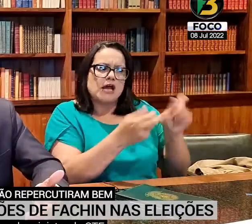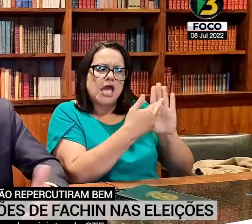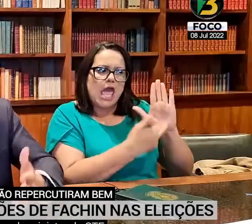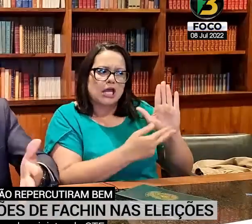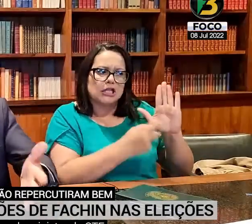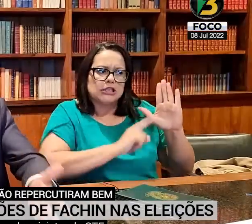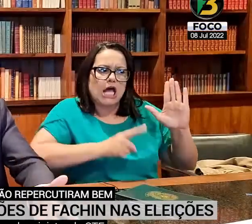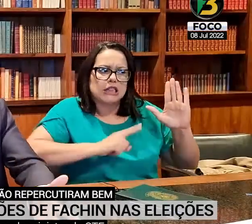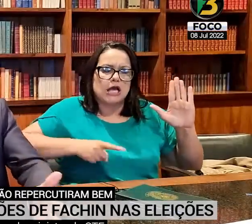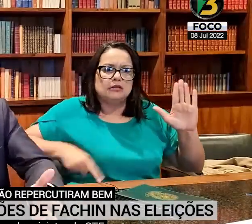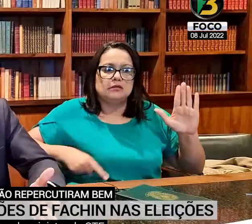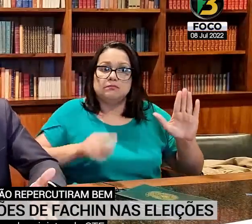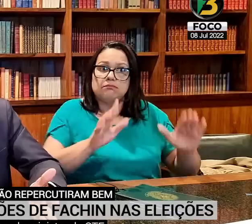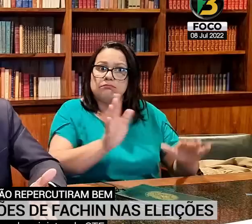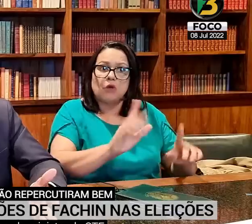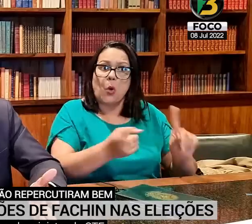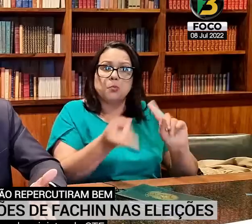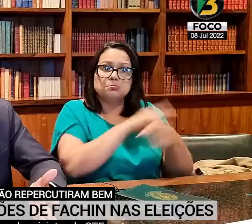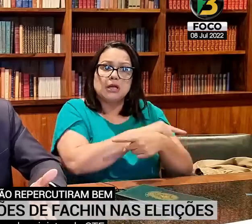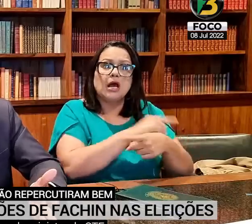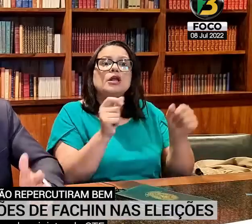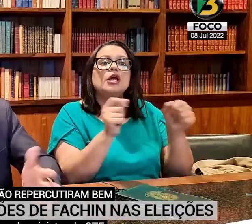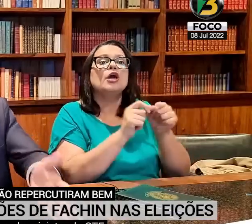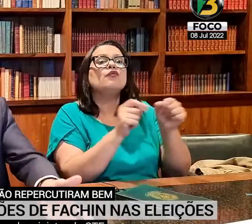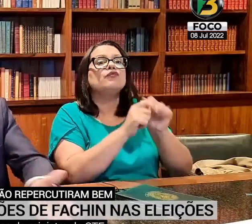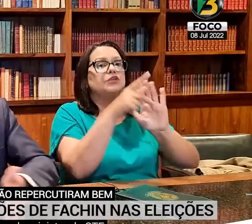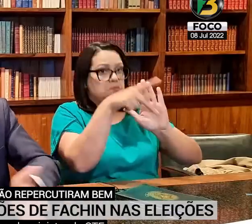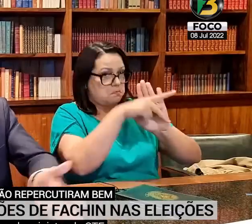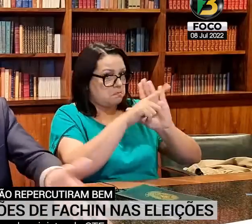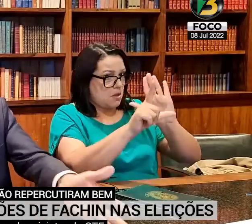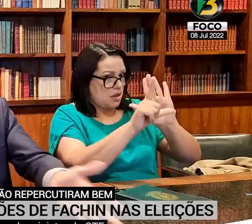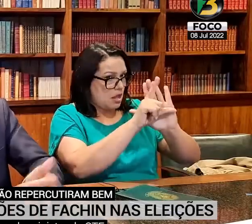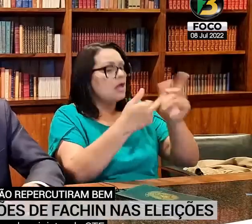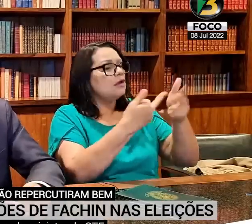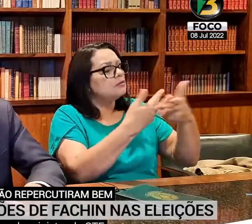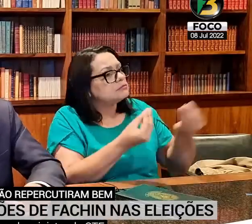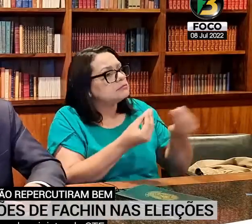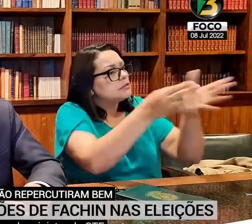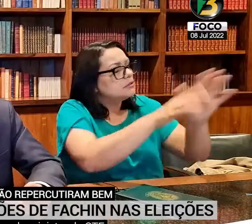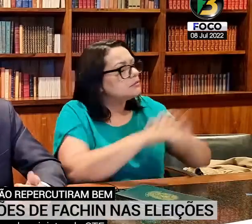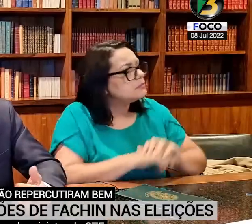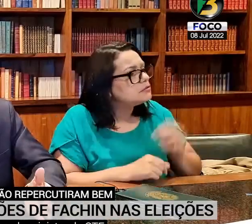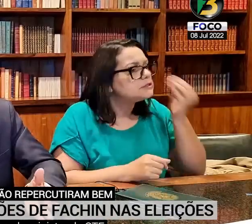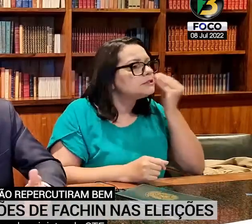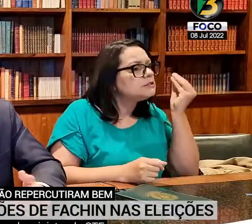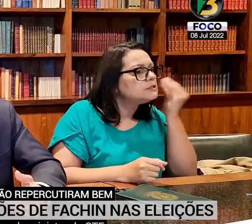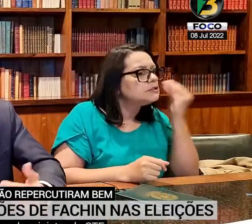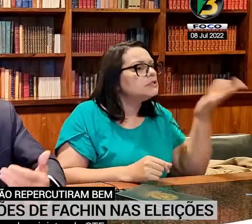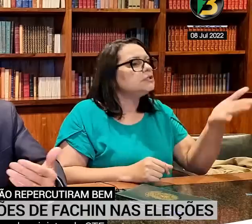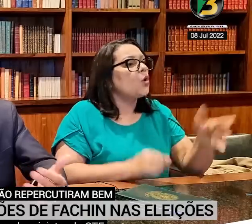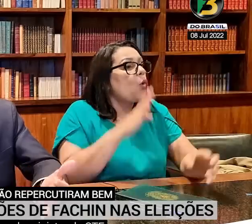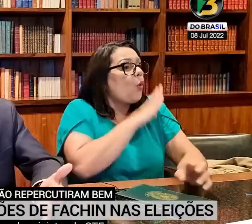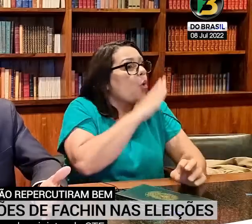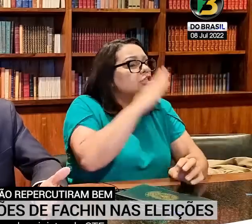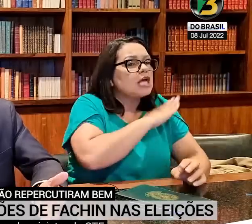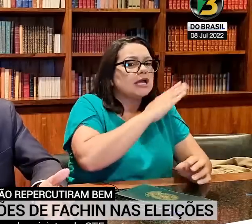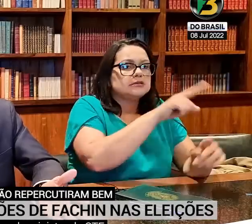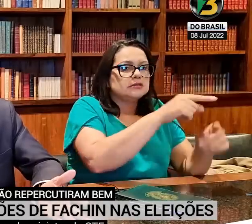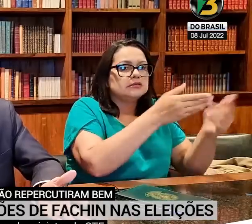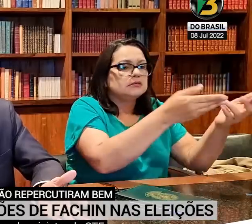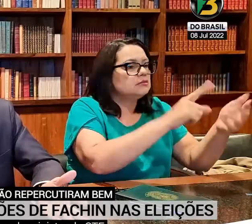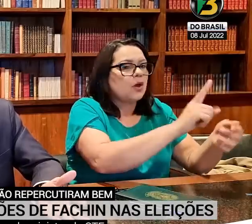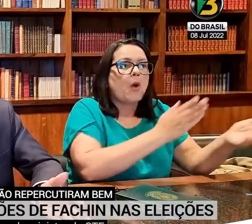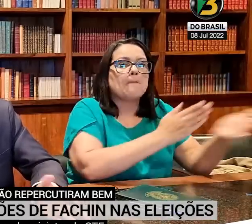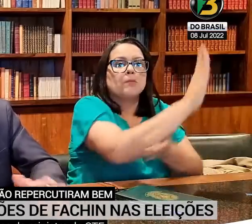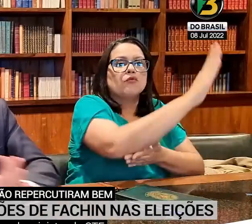na cama foi votada o regime de urgência eu fiz também o que pude e o regime de gesso não foi